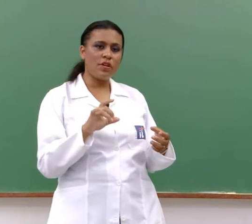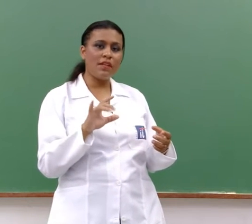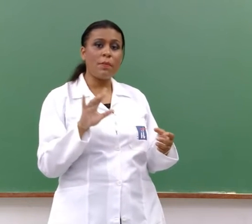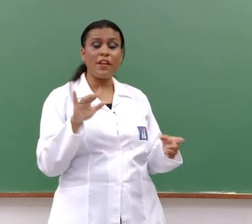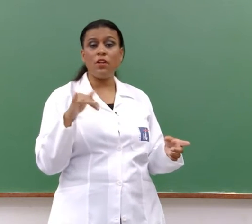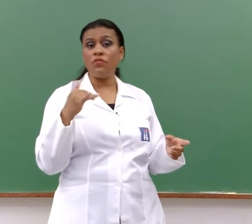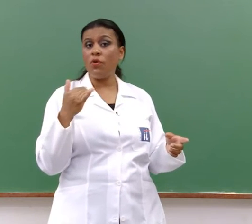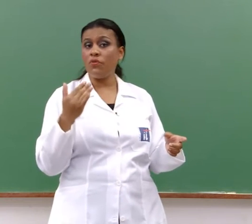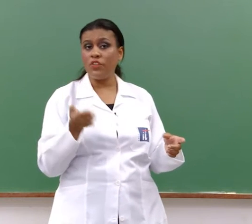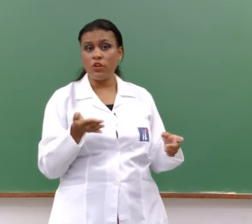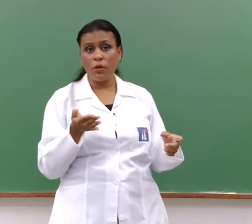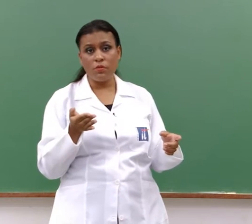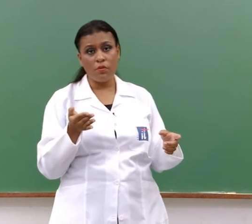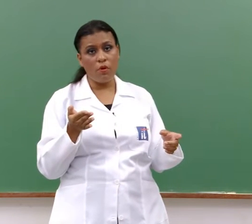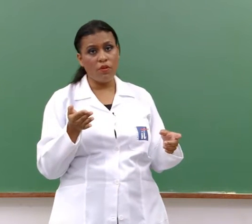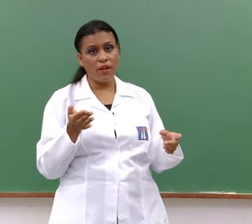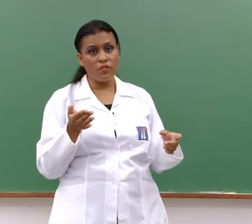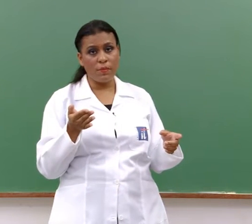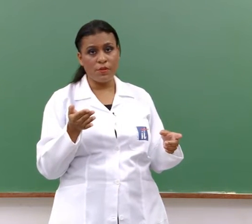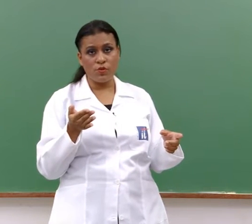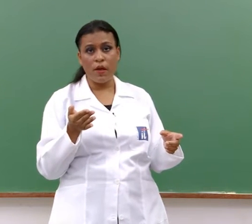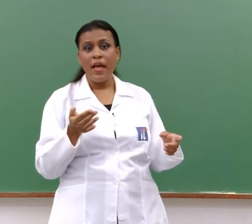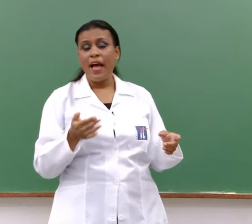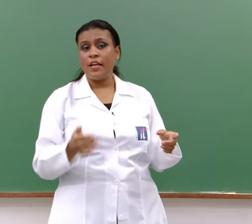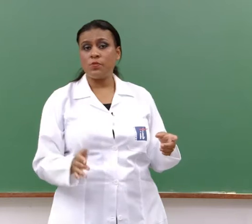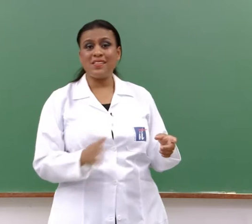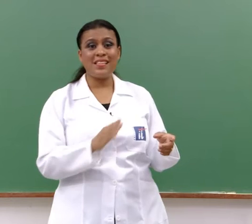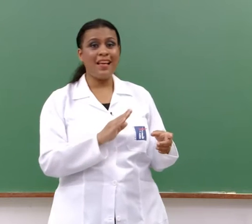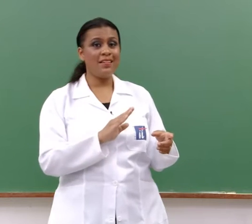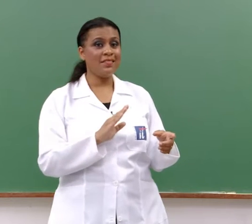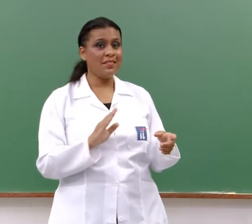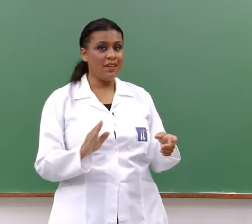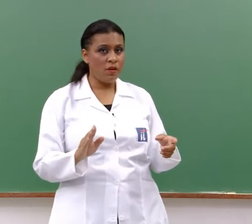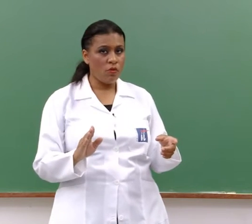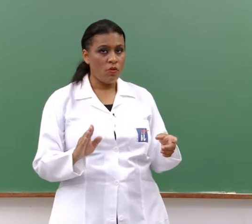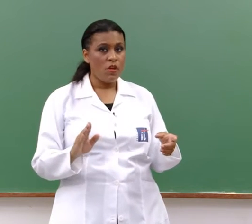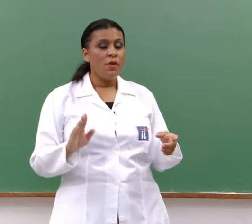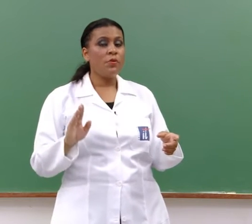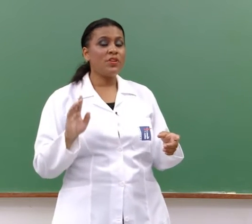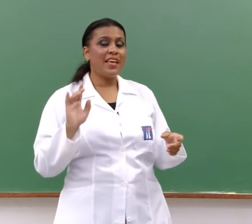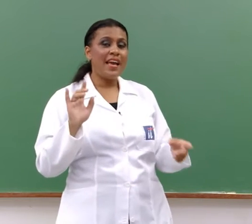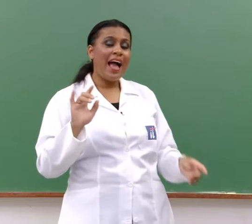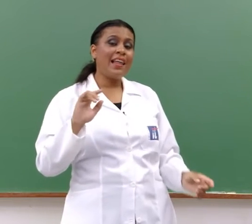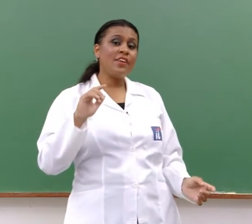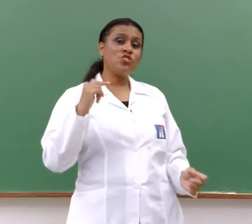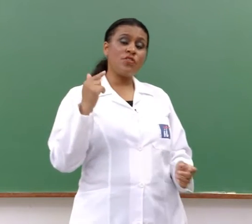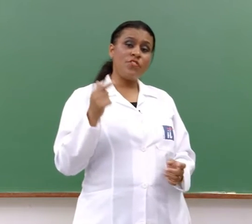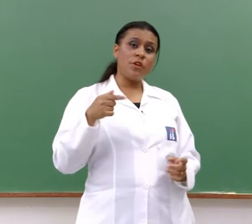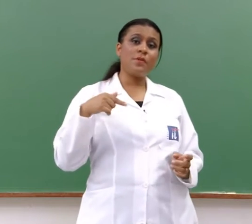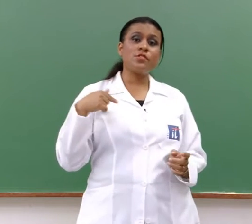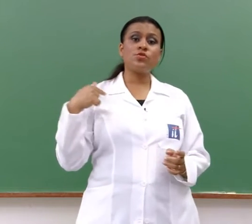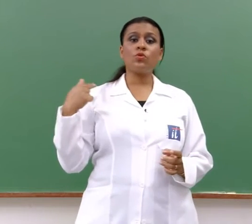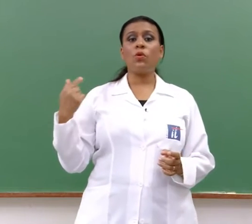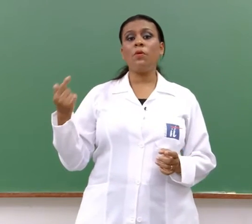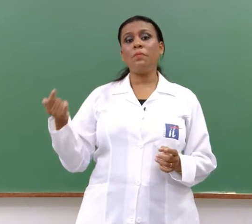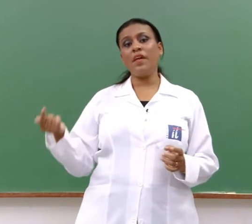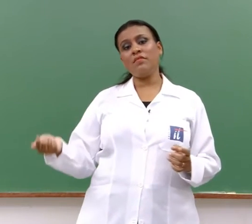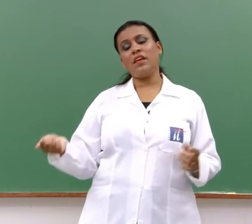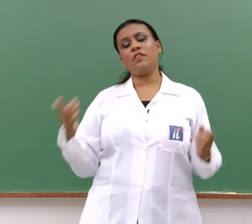colocar o aparelho, eu vou ouvir como qualquer outra pessoa? A resposta é não. Por quê? Além de ouvir, eu preciso compreender. Então, eu